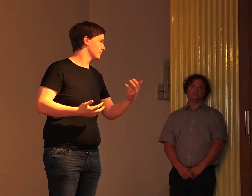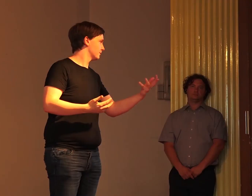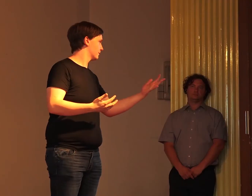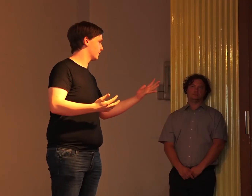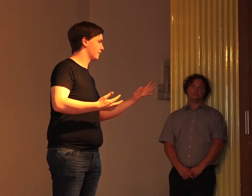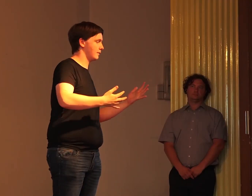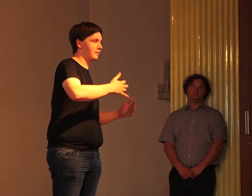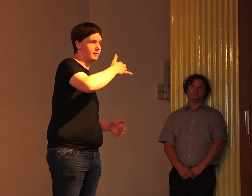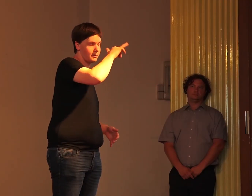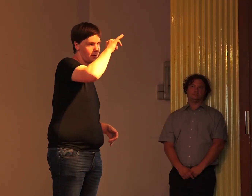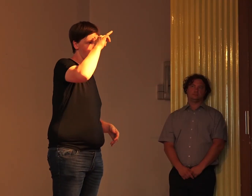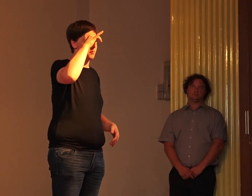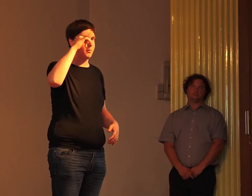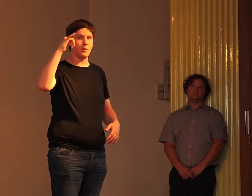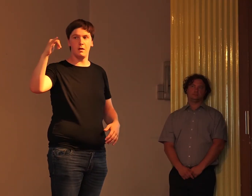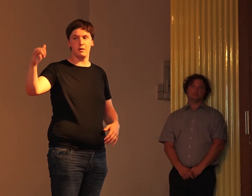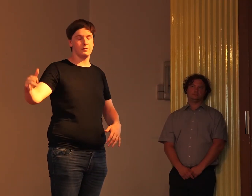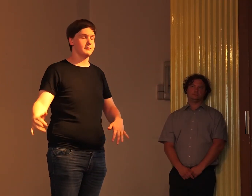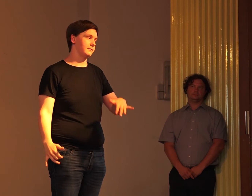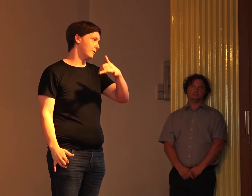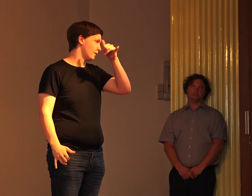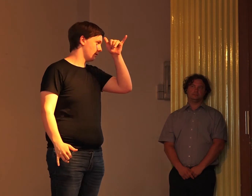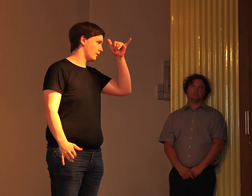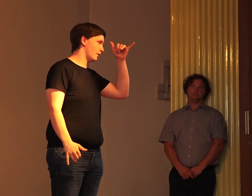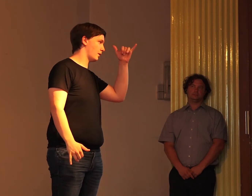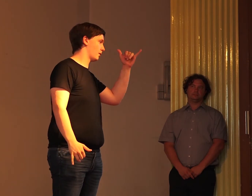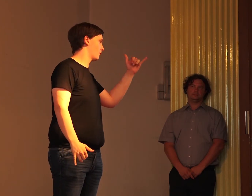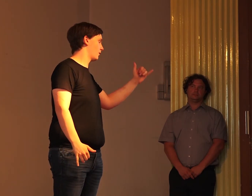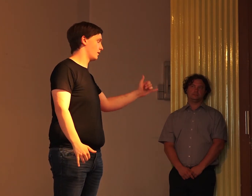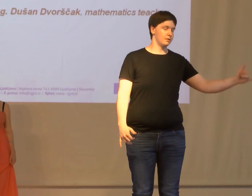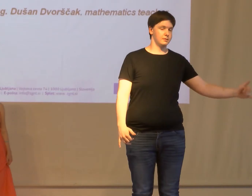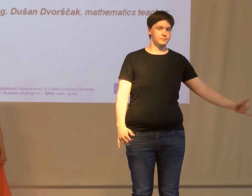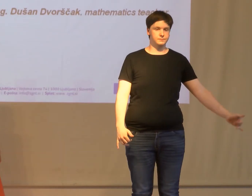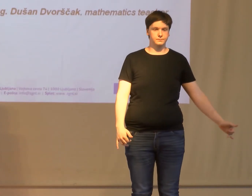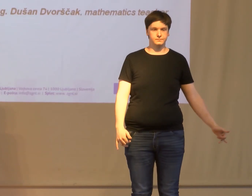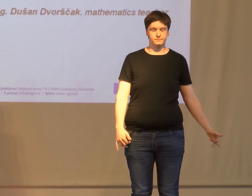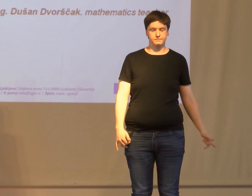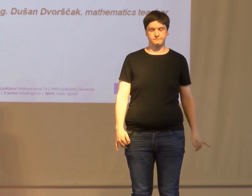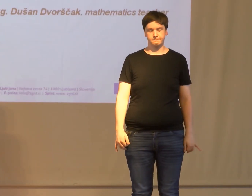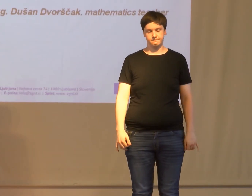Thank you.